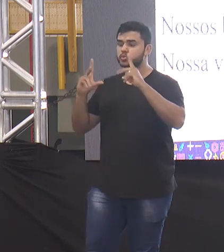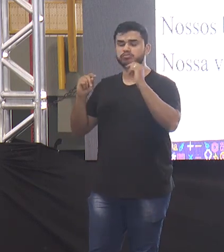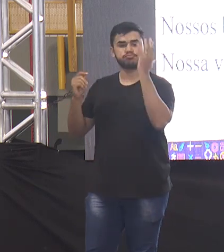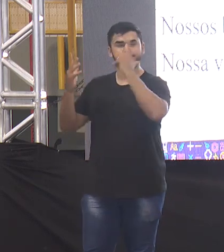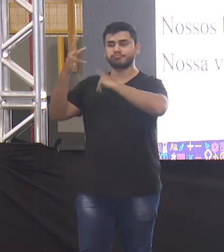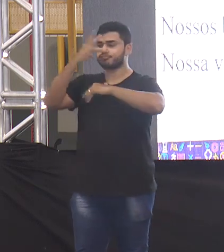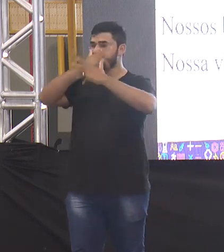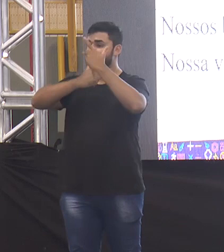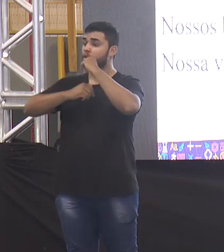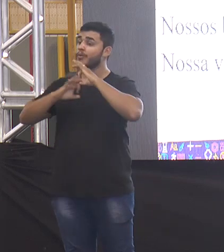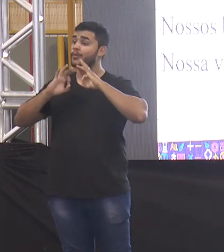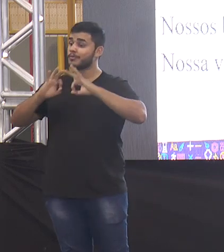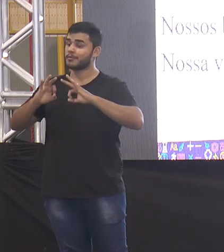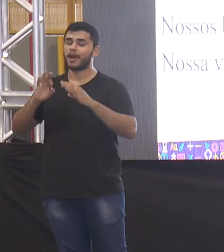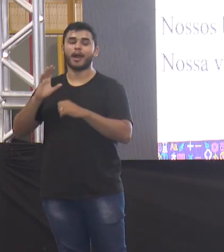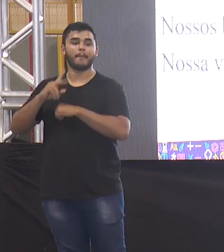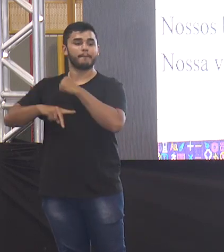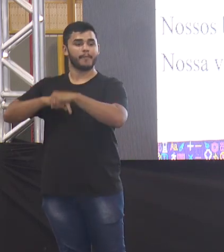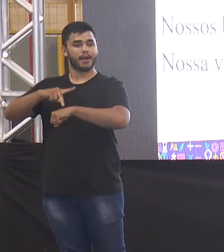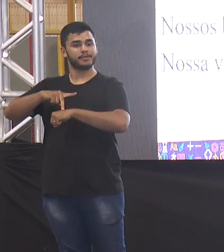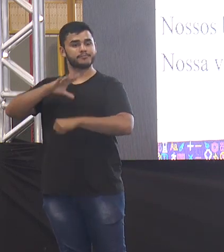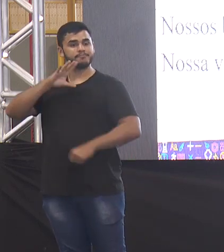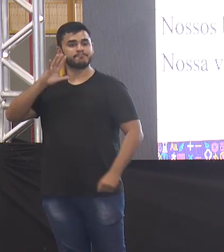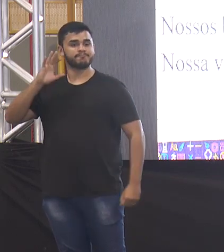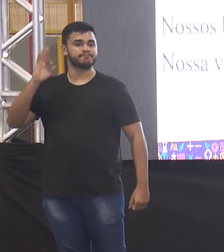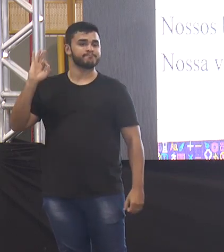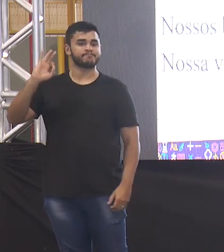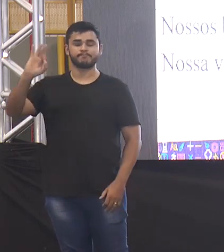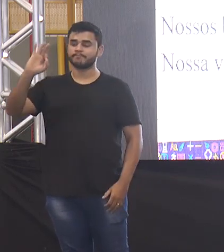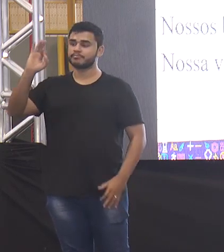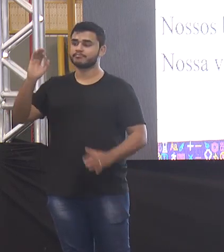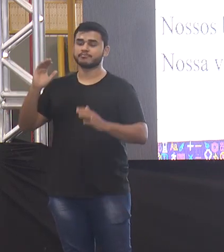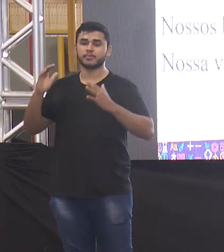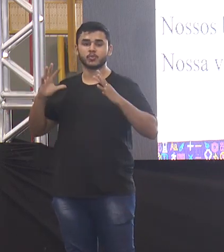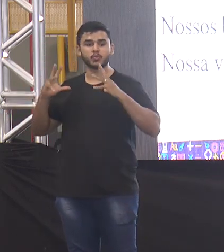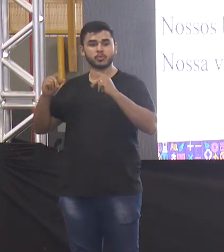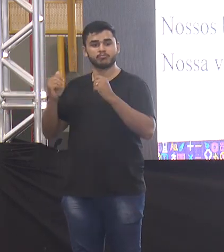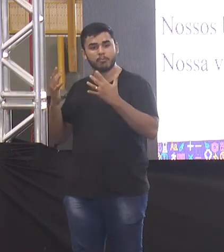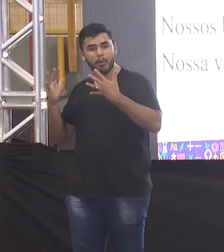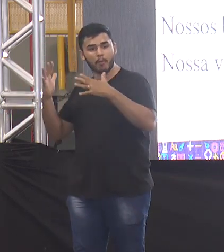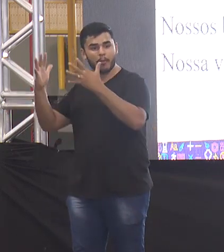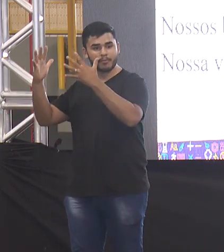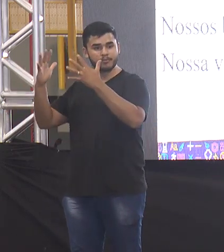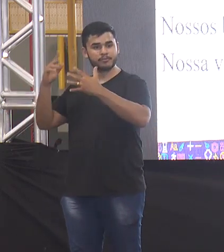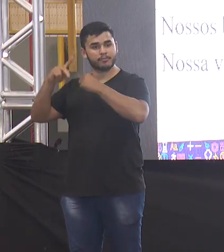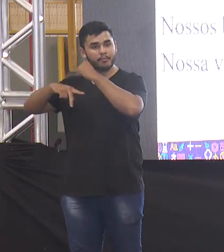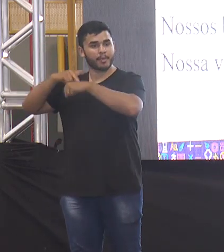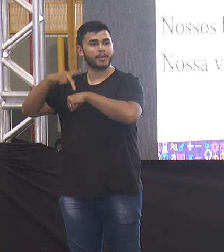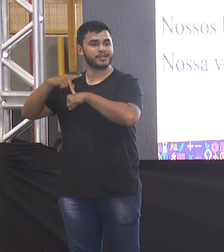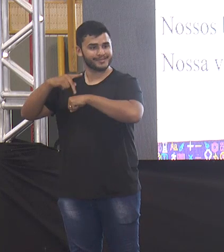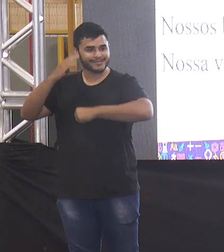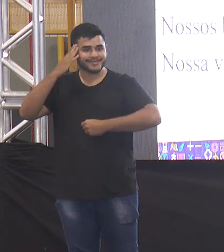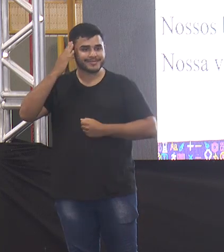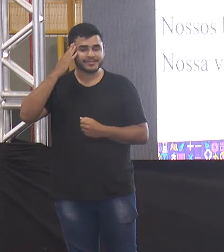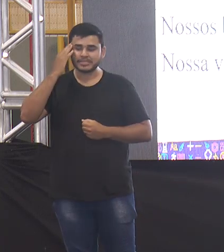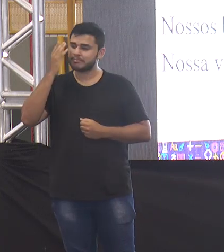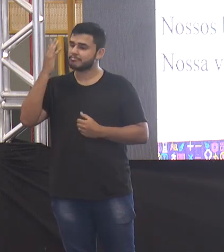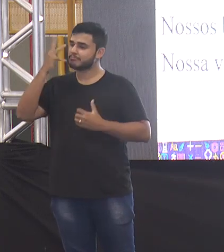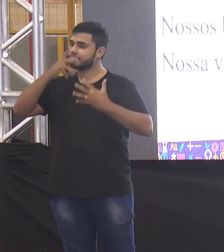idealização da natureza, ele idealizar a pátria. É o nacionalismo se manifestando. Um nacionalismo